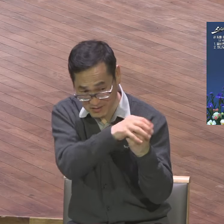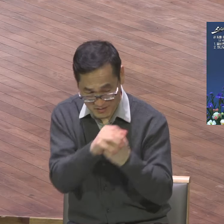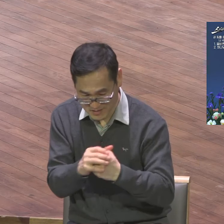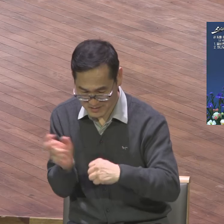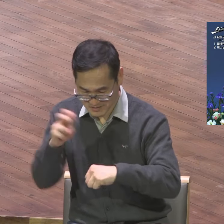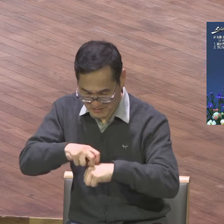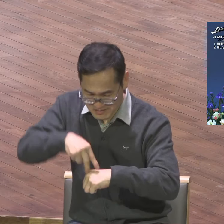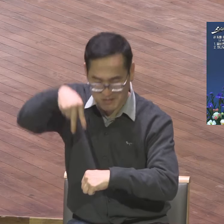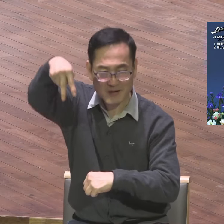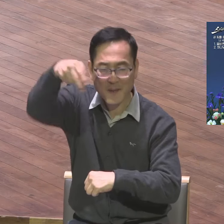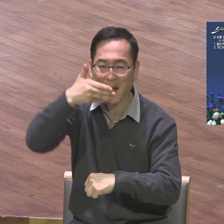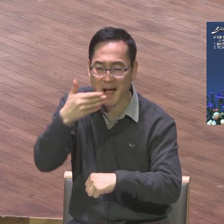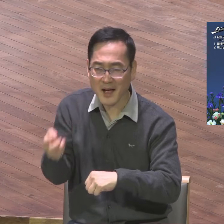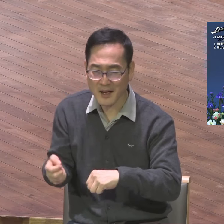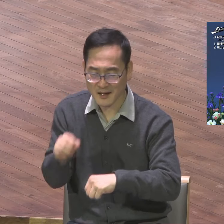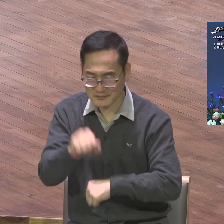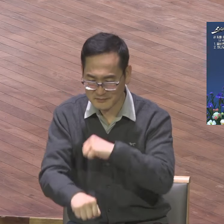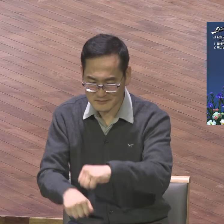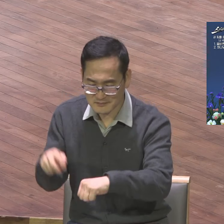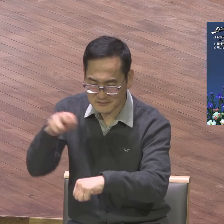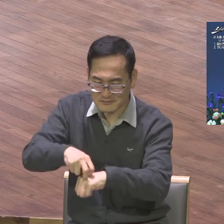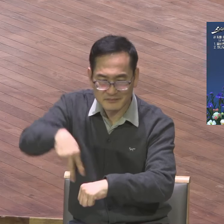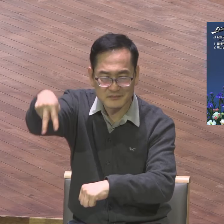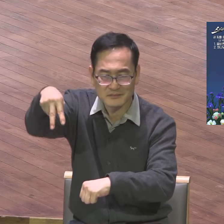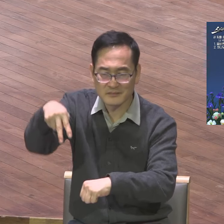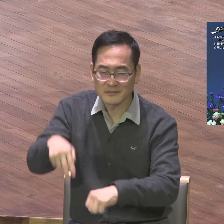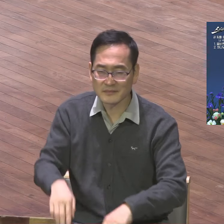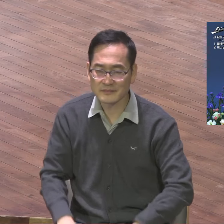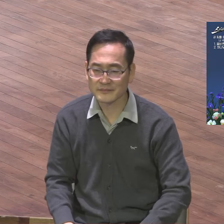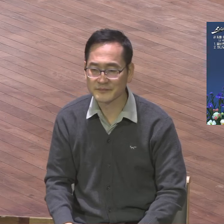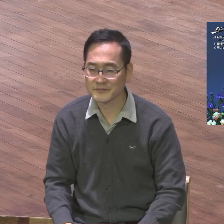믿습니다. 어떤 문제 사건 와도